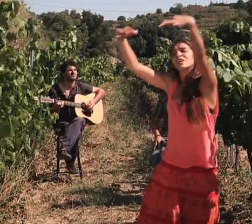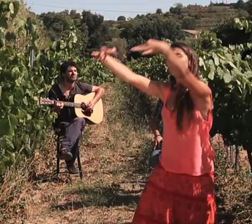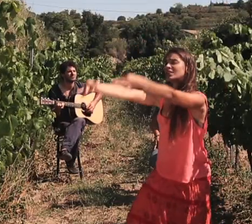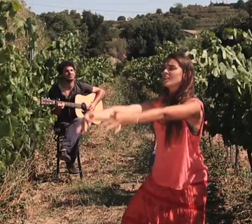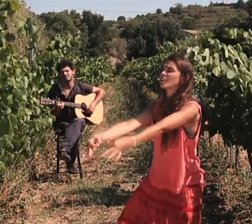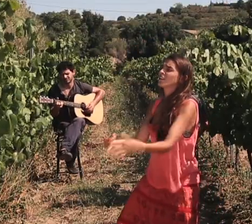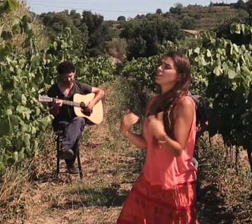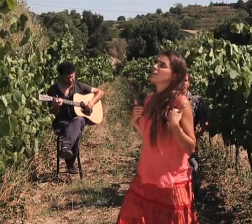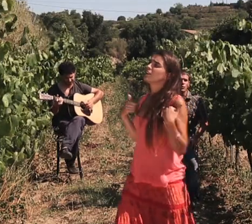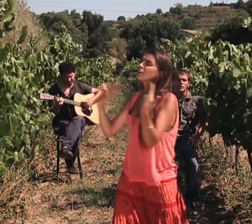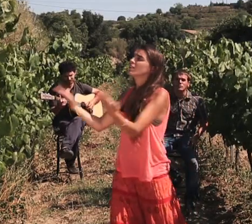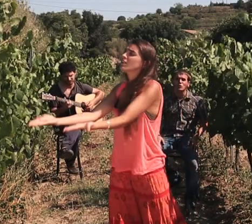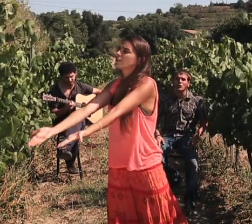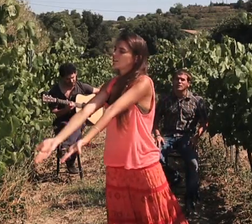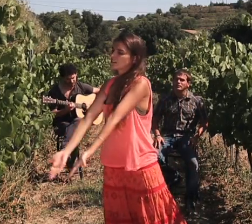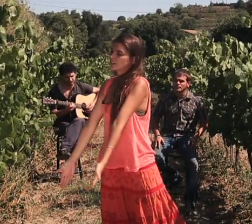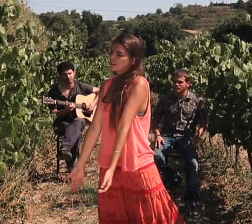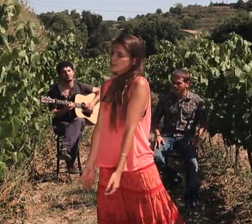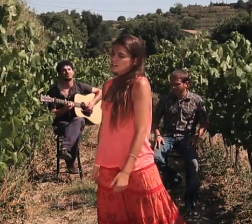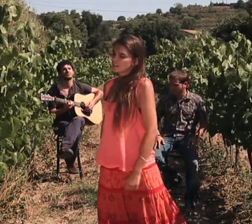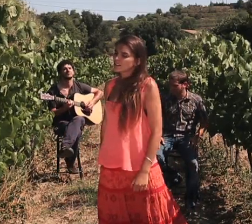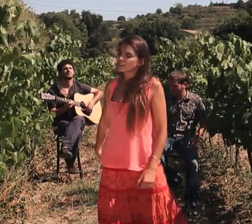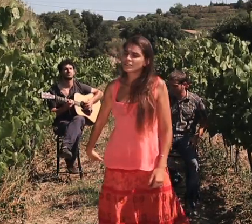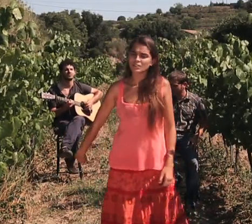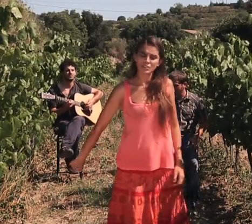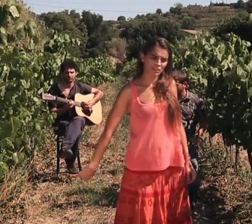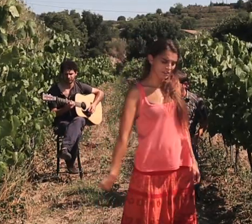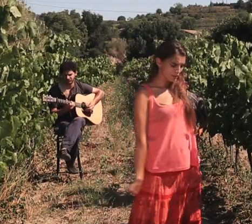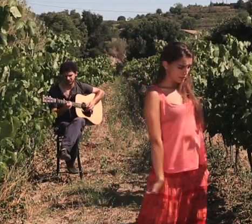Serà matent el meu retorn.